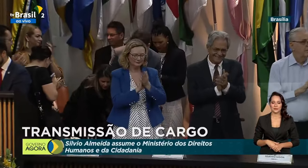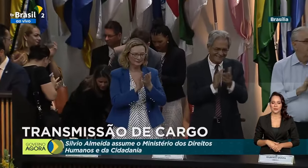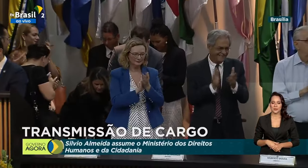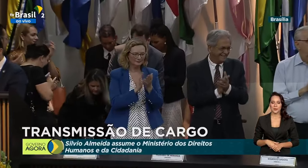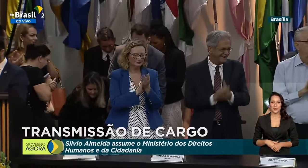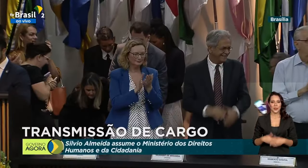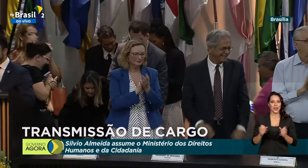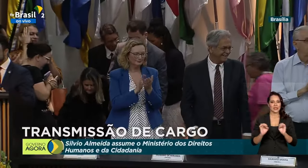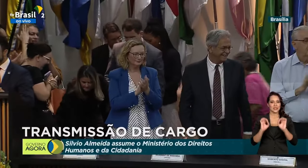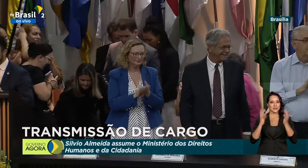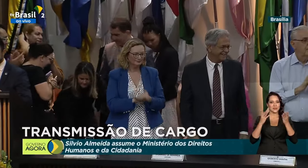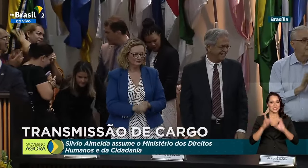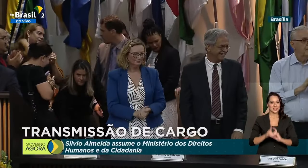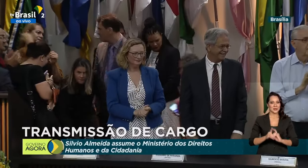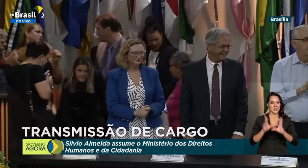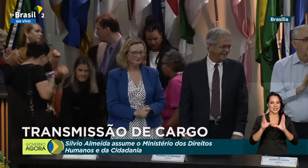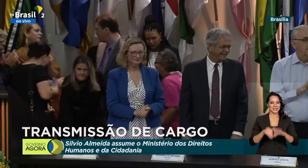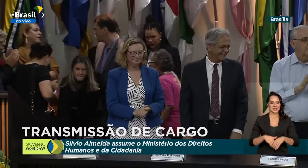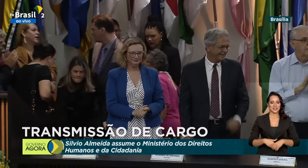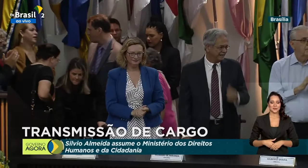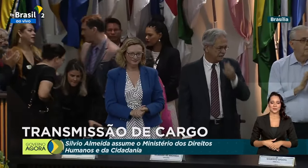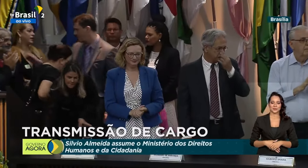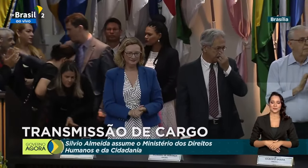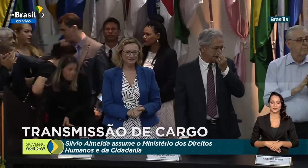Essa é a festa da democracia